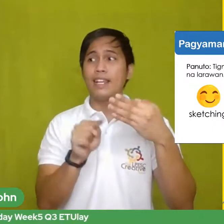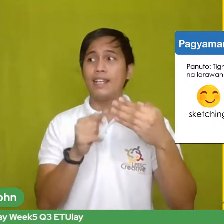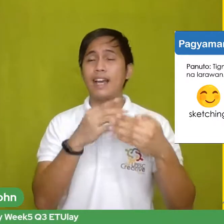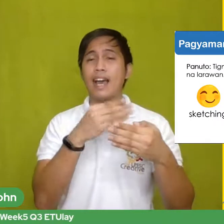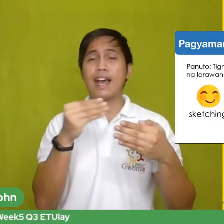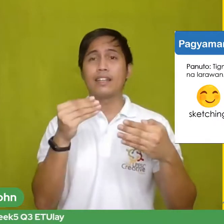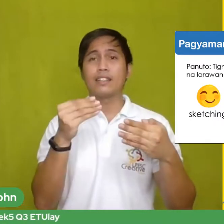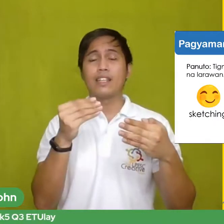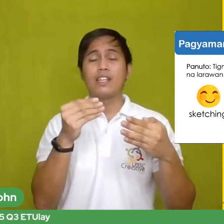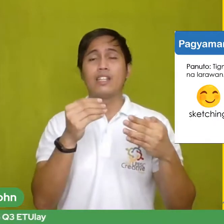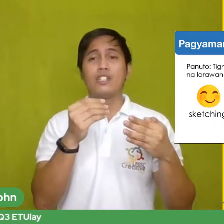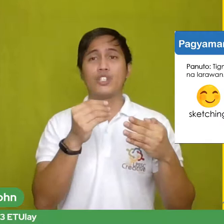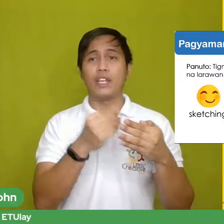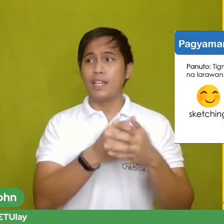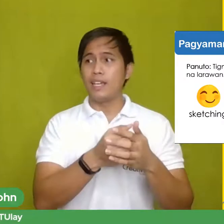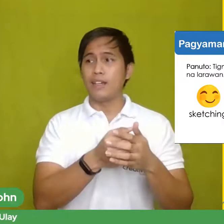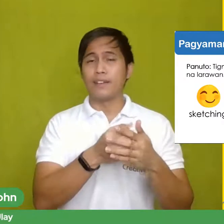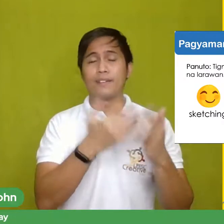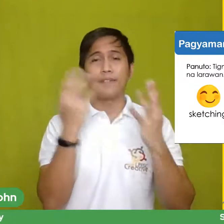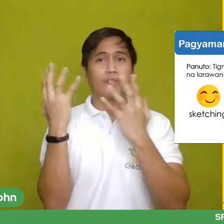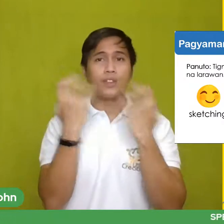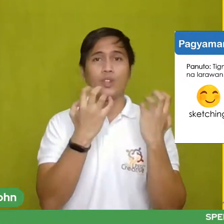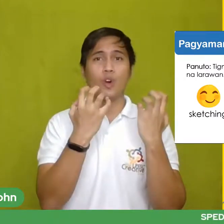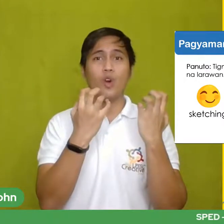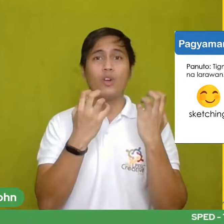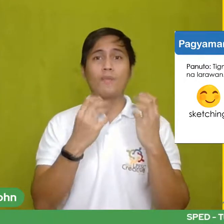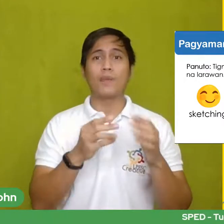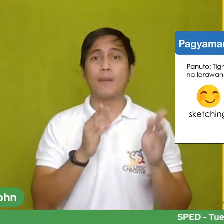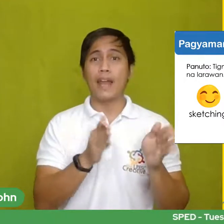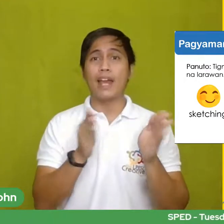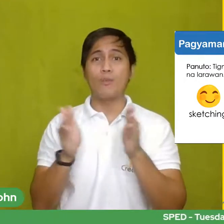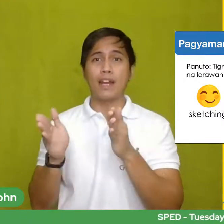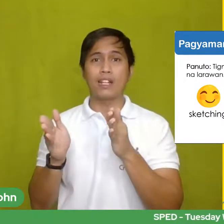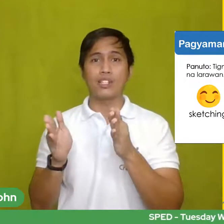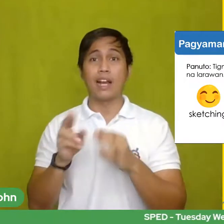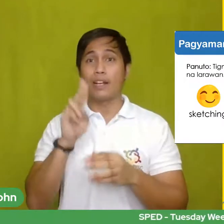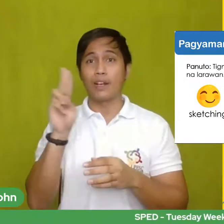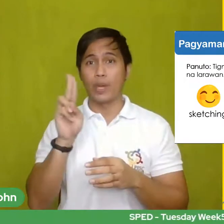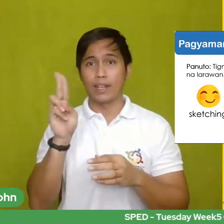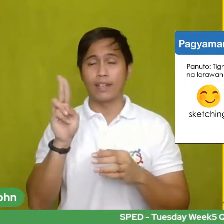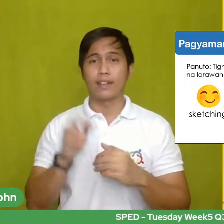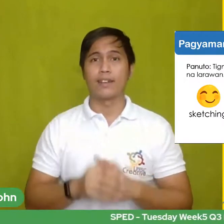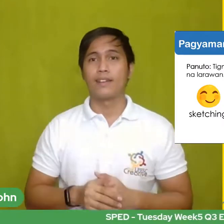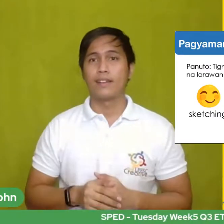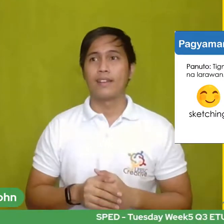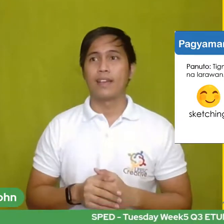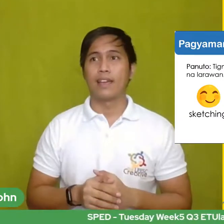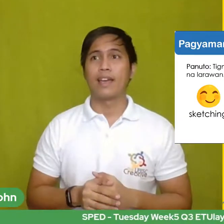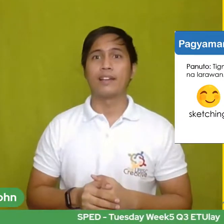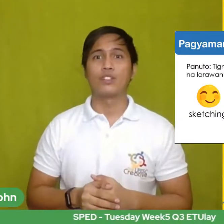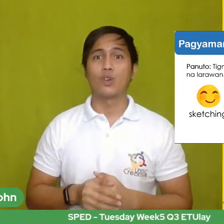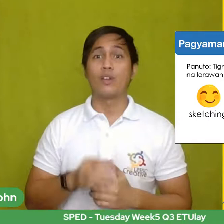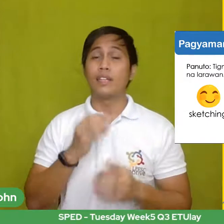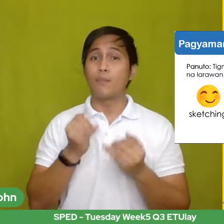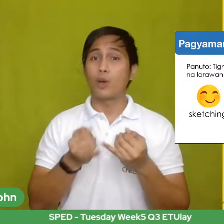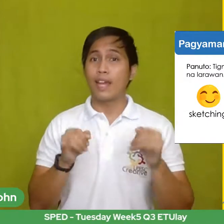outlining, at shading noong pinaplano pa lang siyang gawin. Ayan. So,